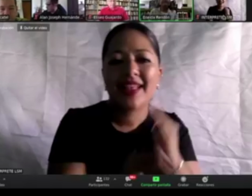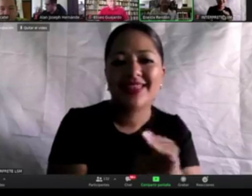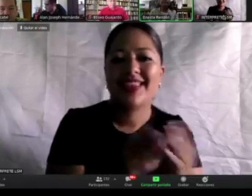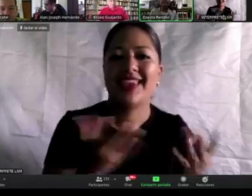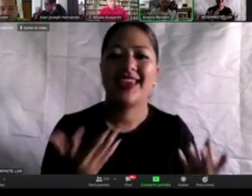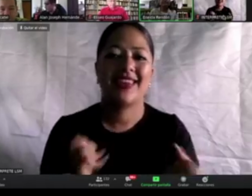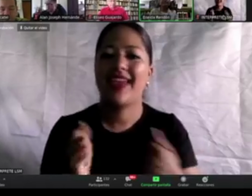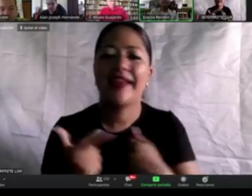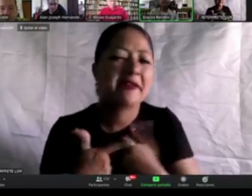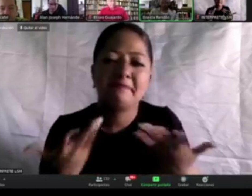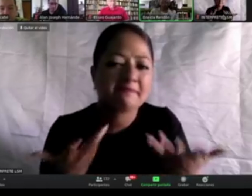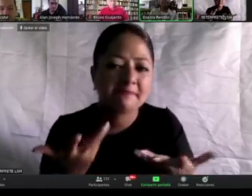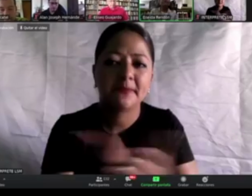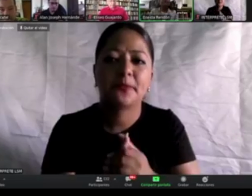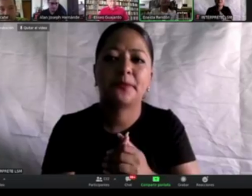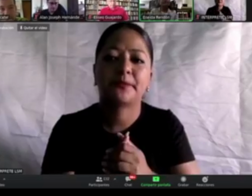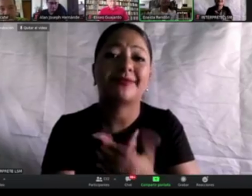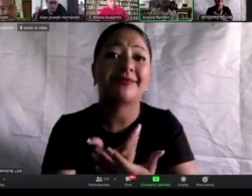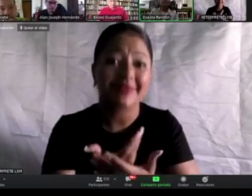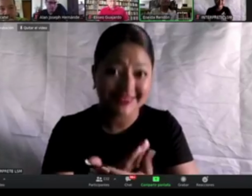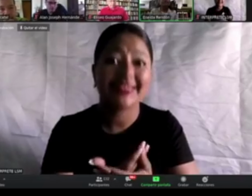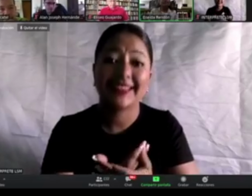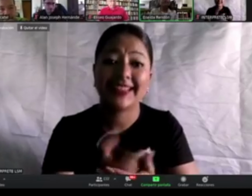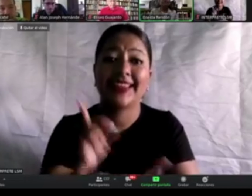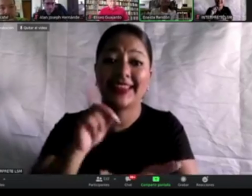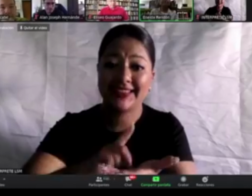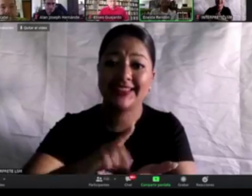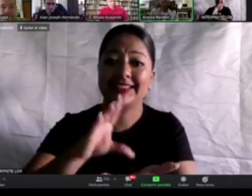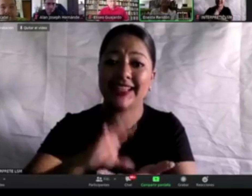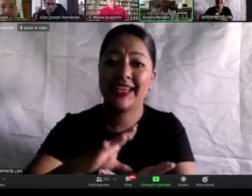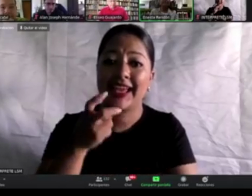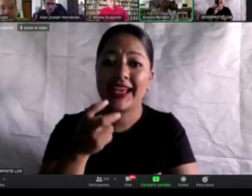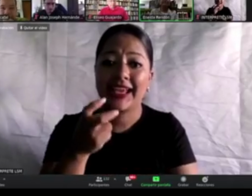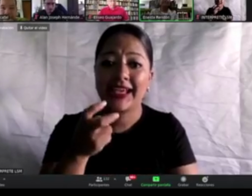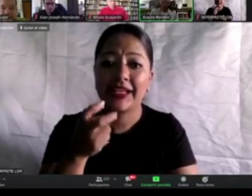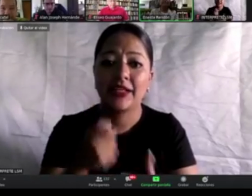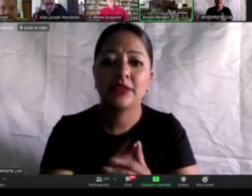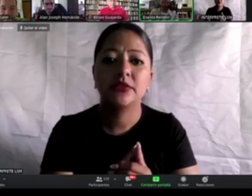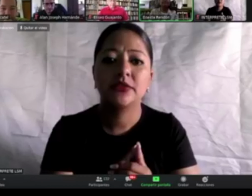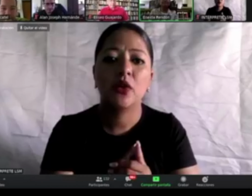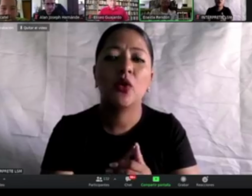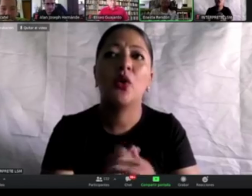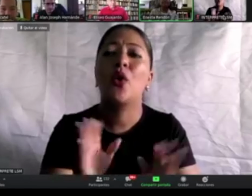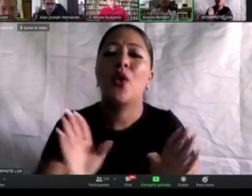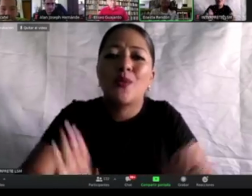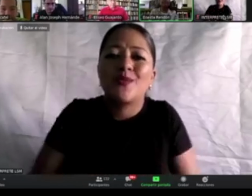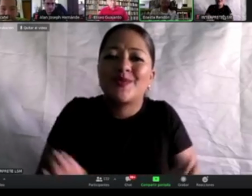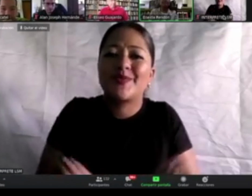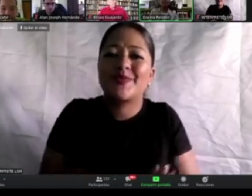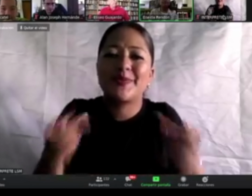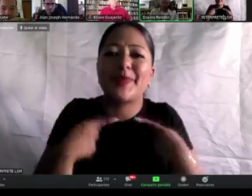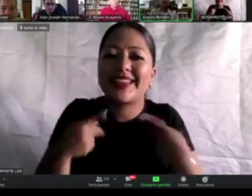en específico pues la discapacidad es como una característica más de la persona